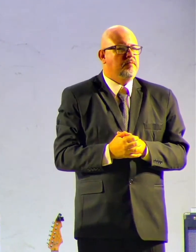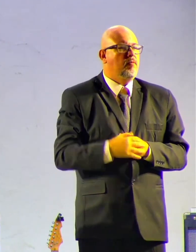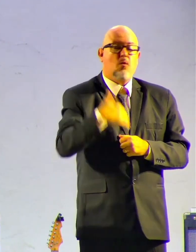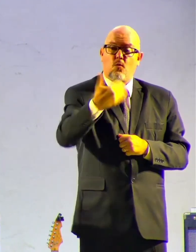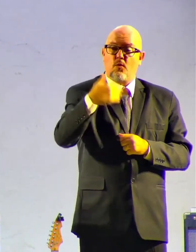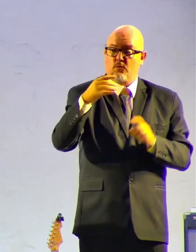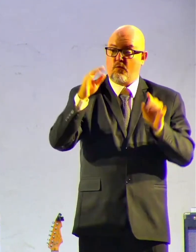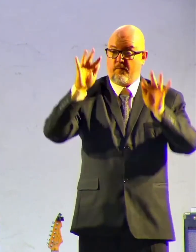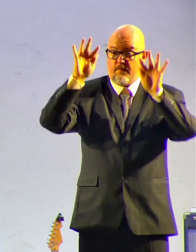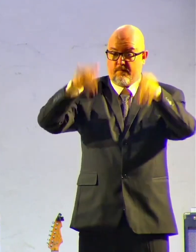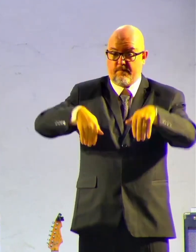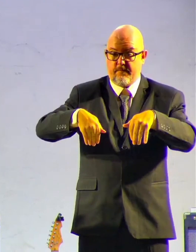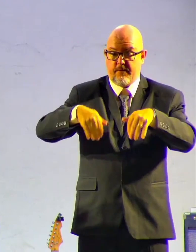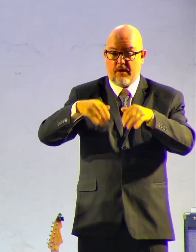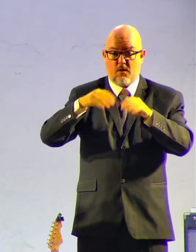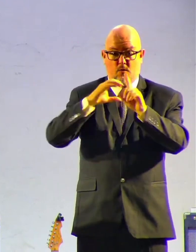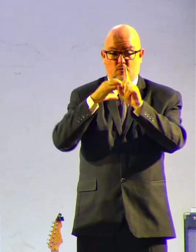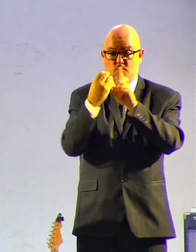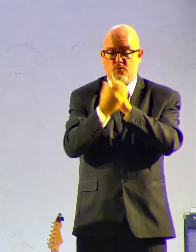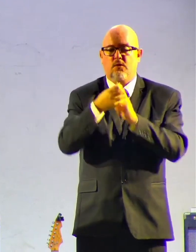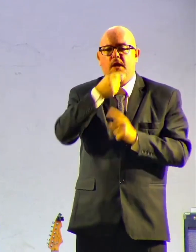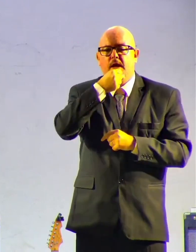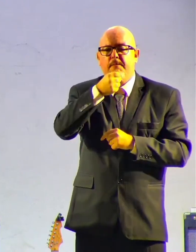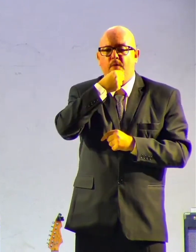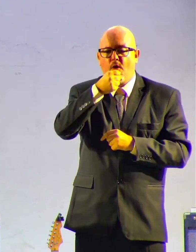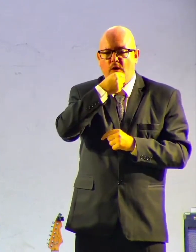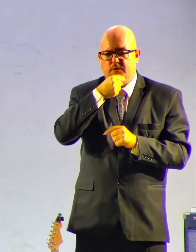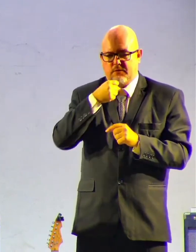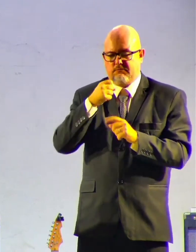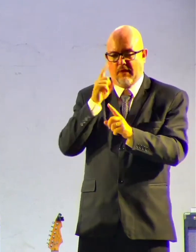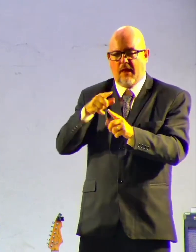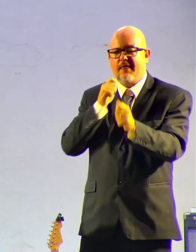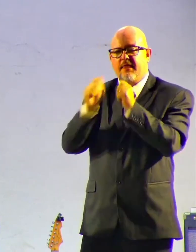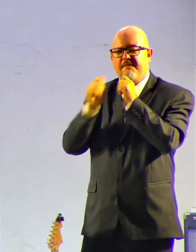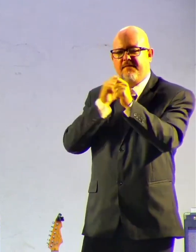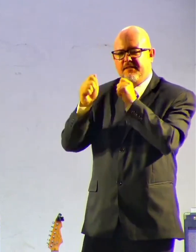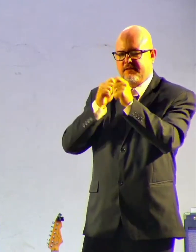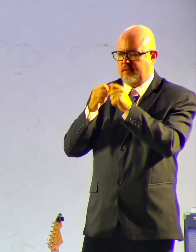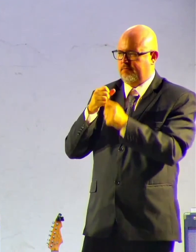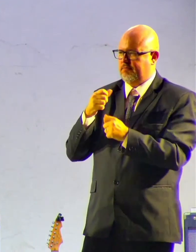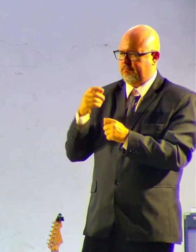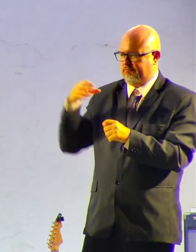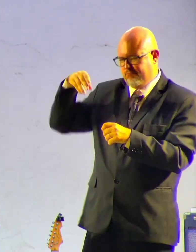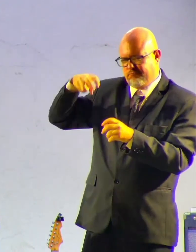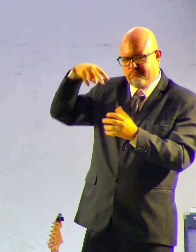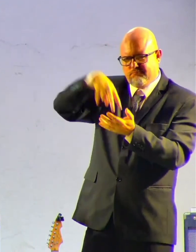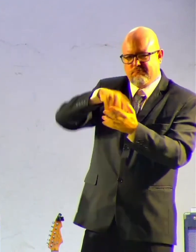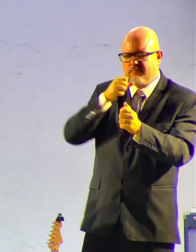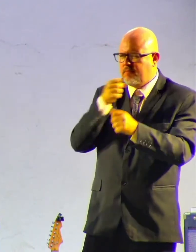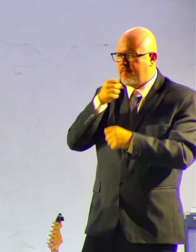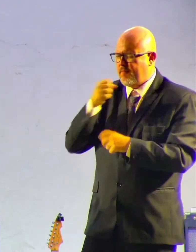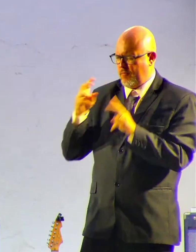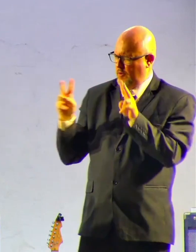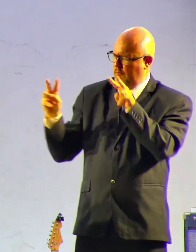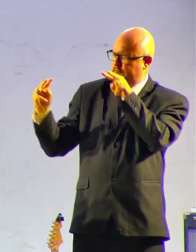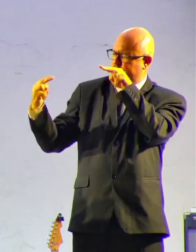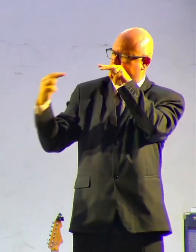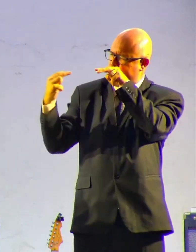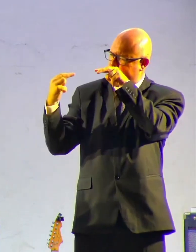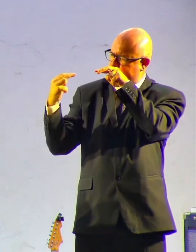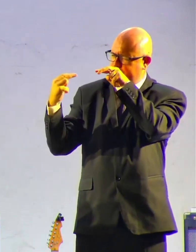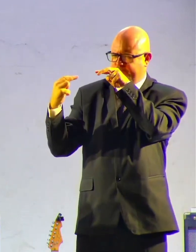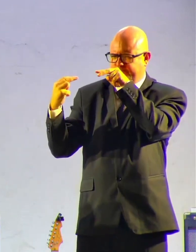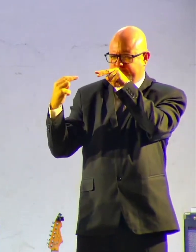Depois que terminou o culto, uma repórter da cidade estava lá para uma entrevista. E ela olhou nos meus